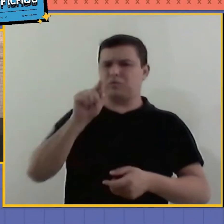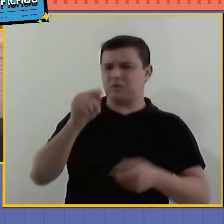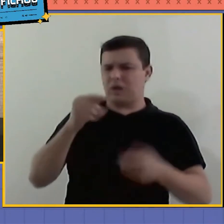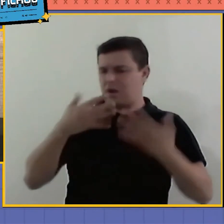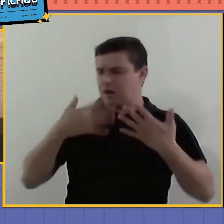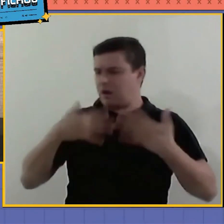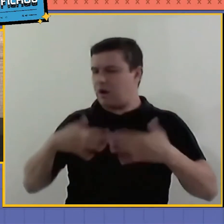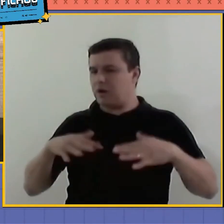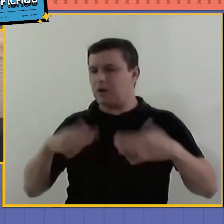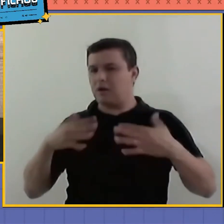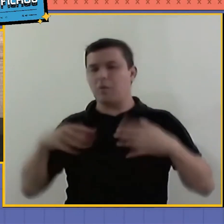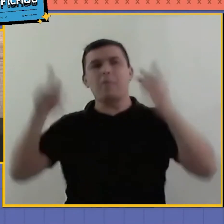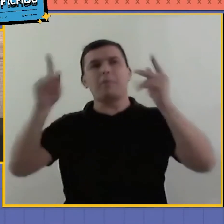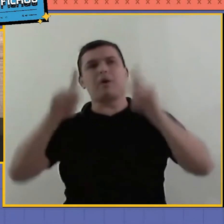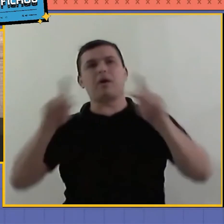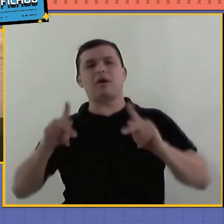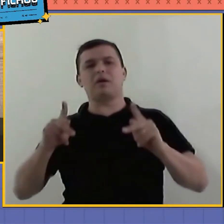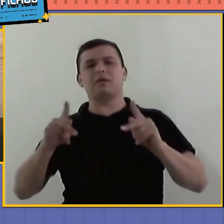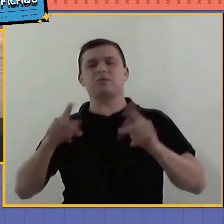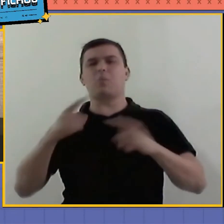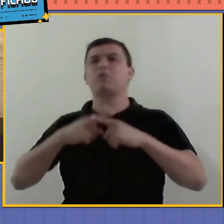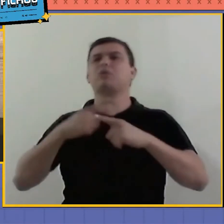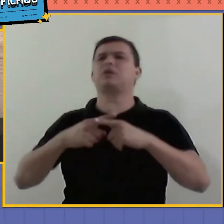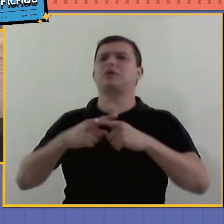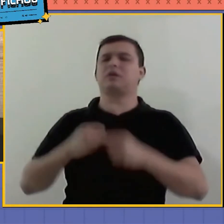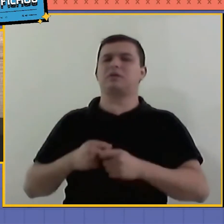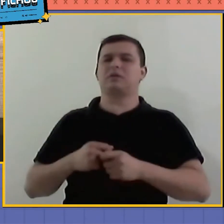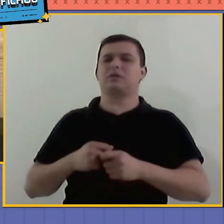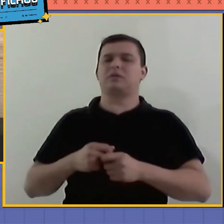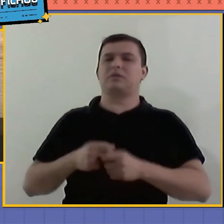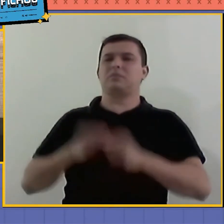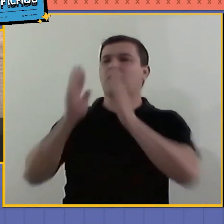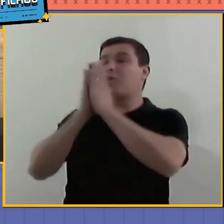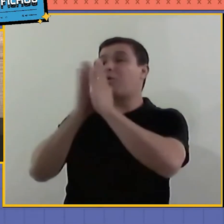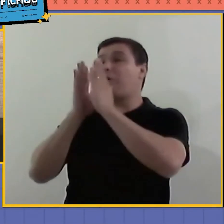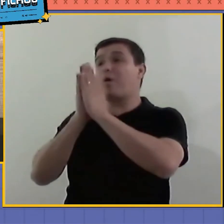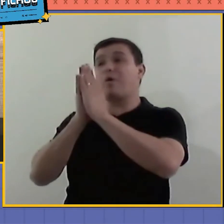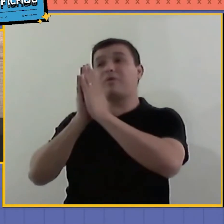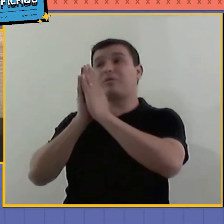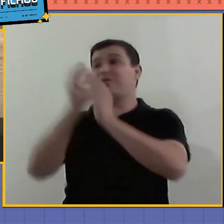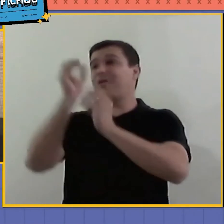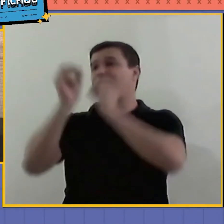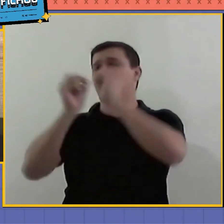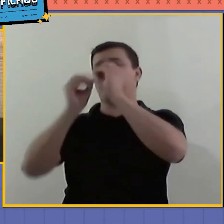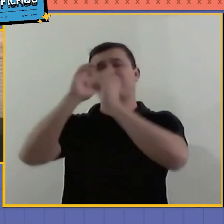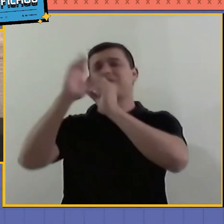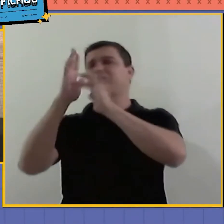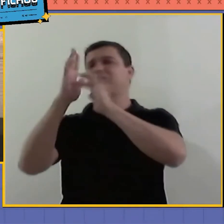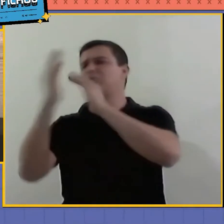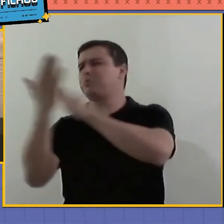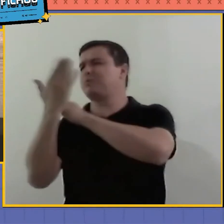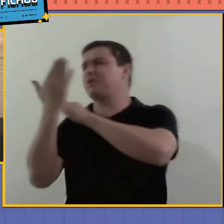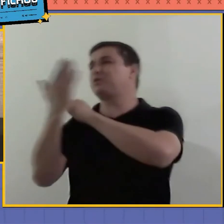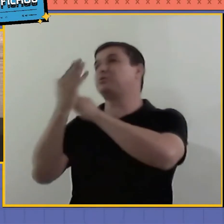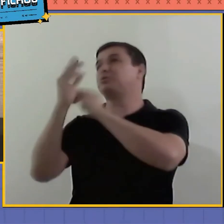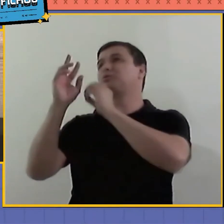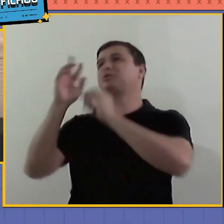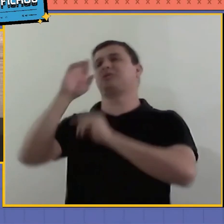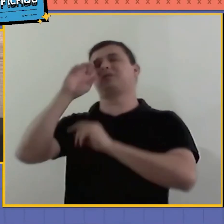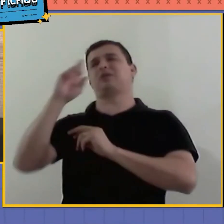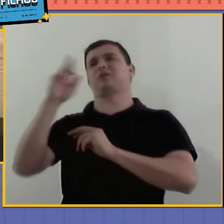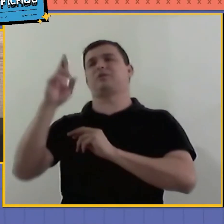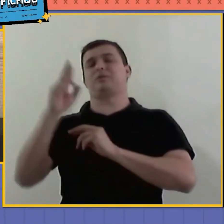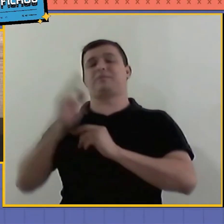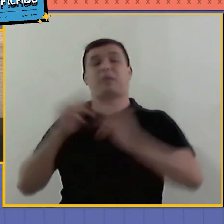eu me o senhor eu adoro eu invoco o nome dele fala o senhor me ajuda aqui que que eu faço eu sinto